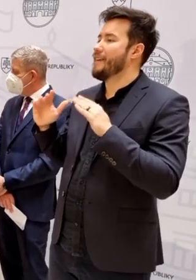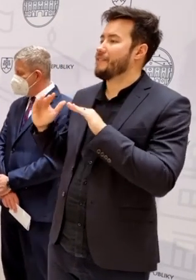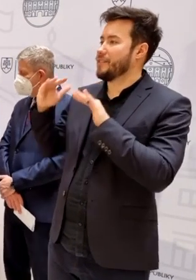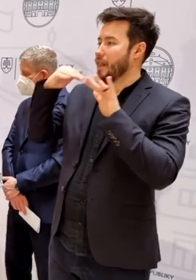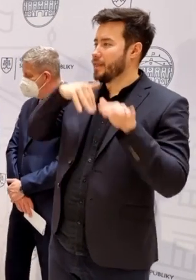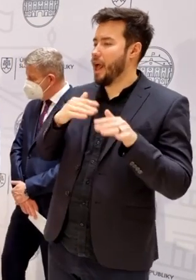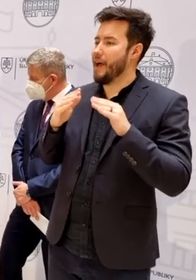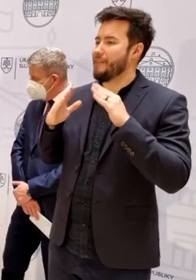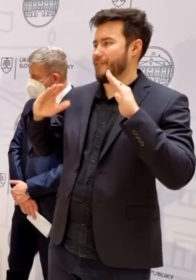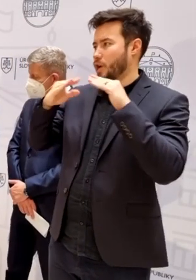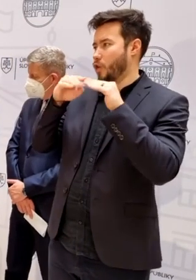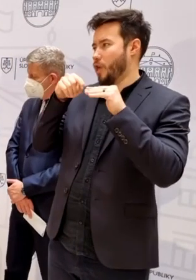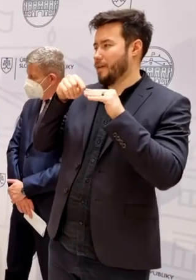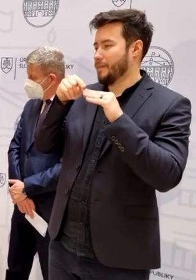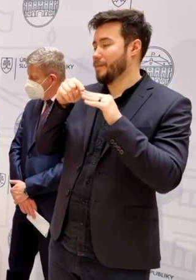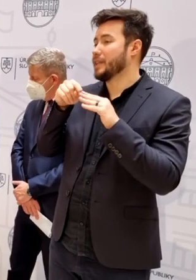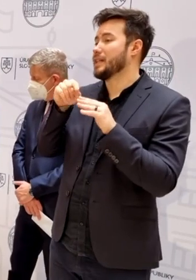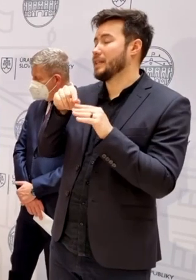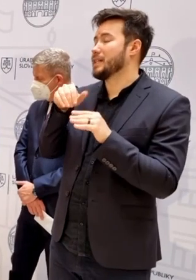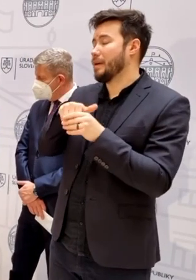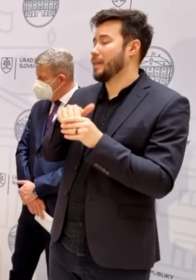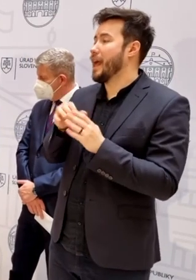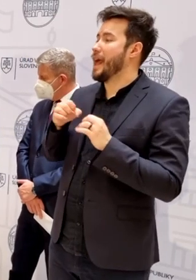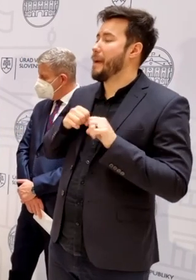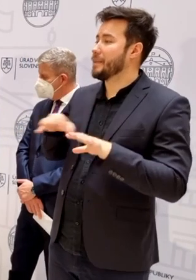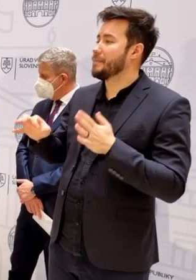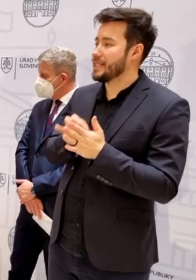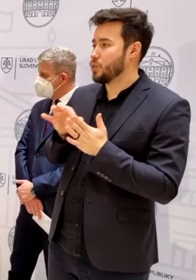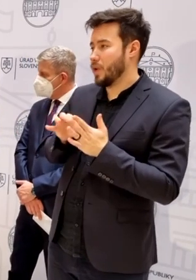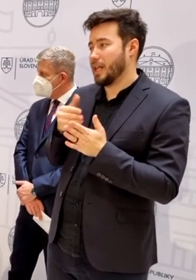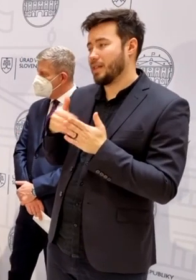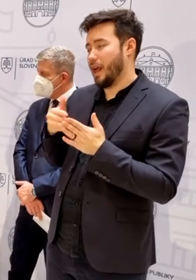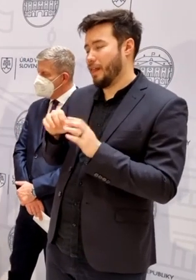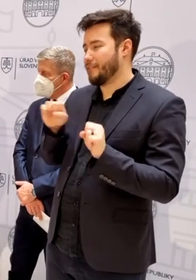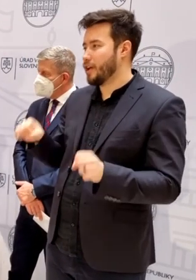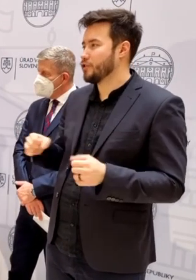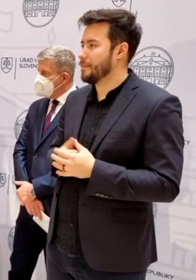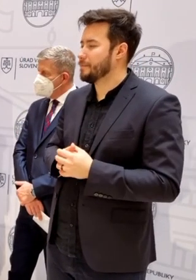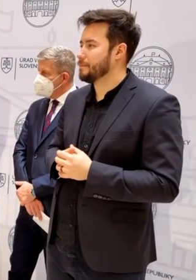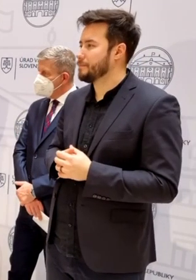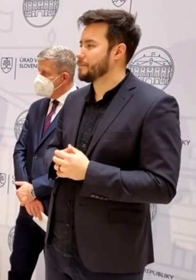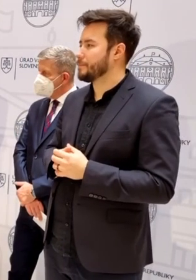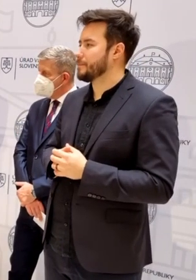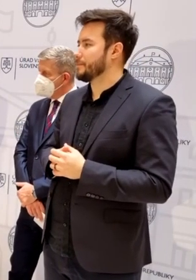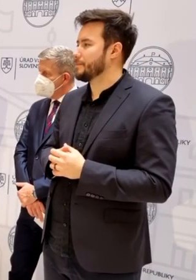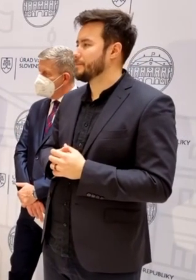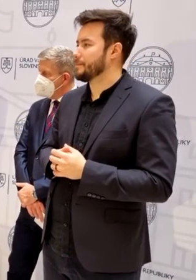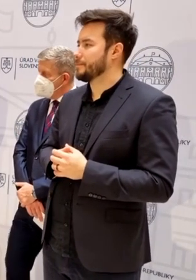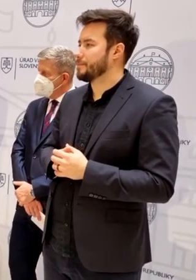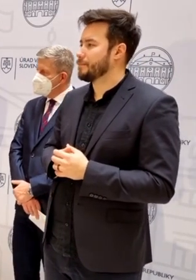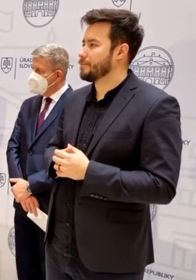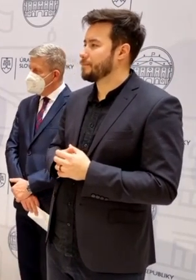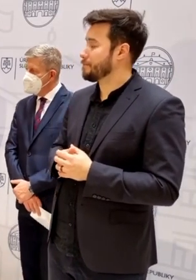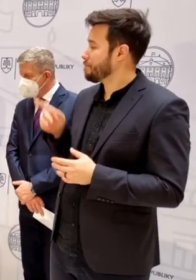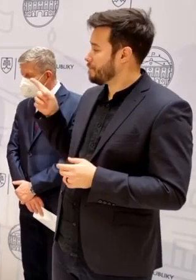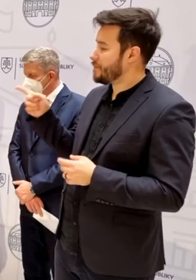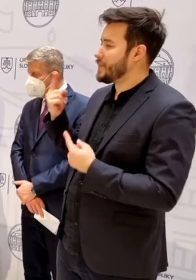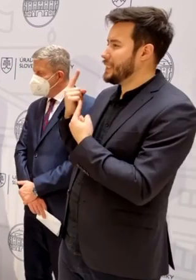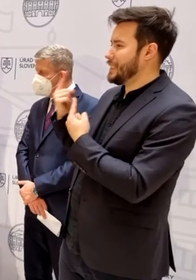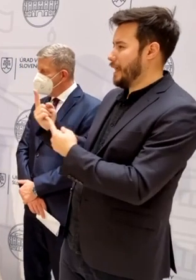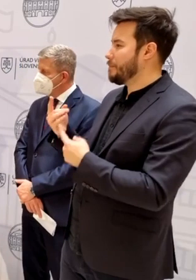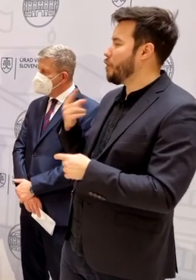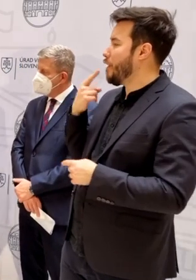a tá epidemiologická situácia je naďalej dostatočne vážna. Vy sám ste hovoril, že keď sa pozrieme na uvoľňovanie v